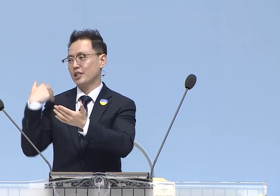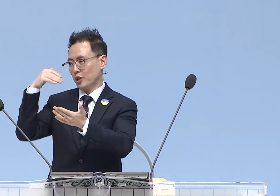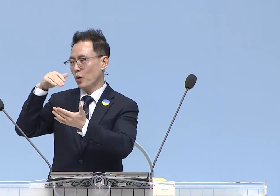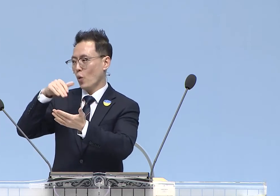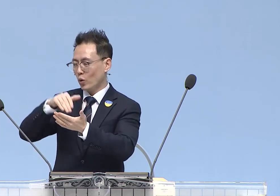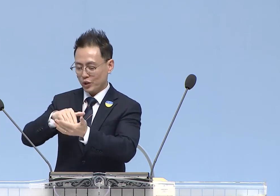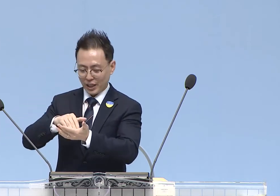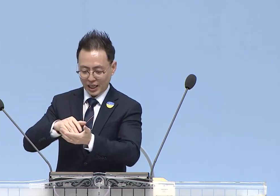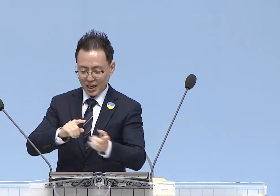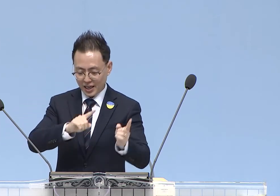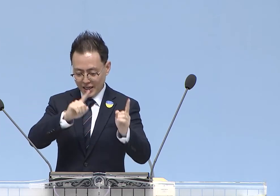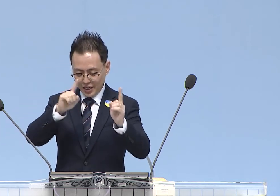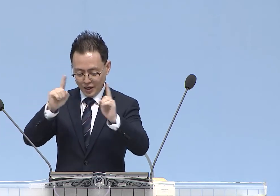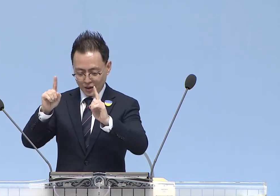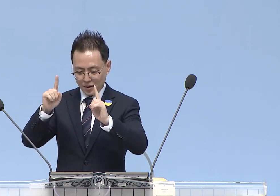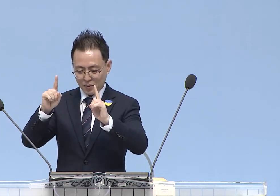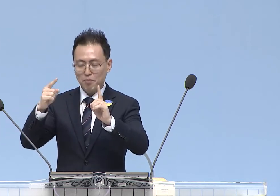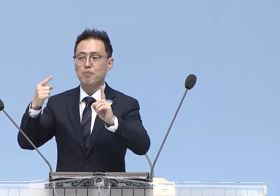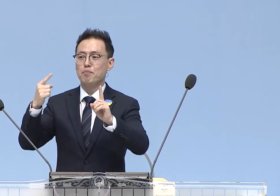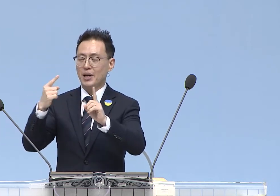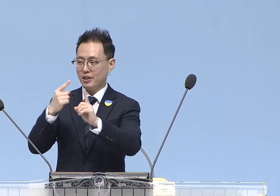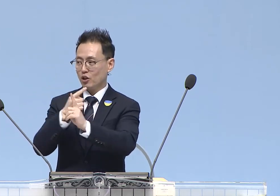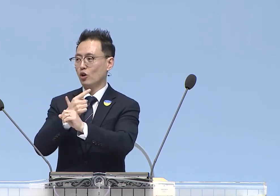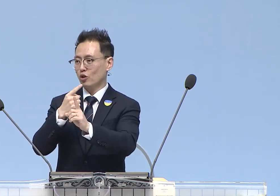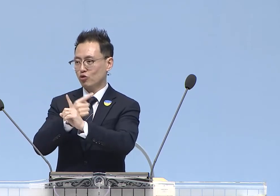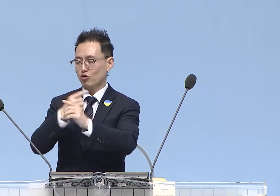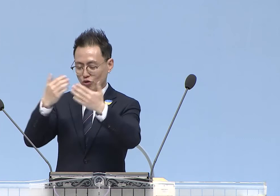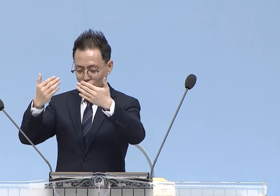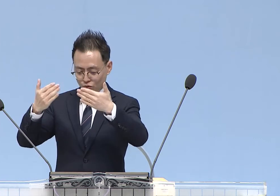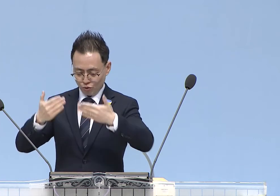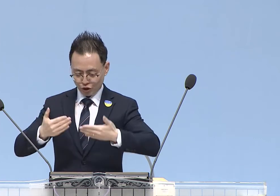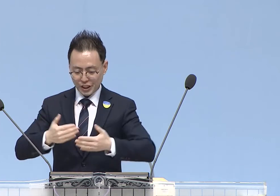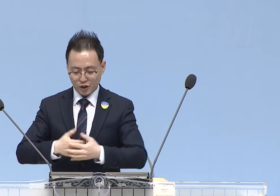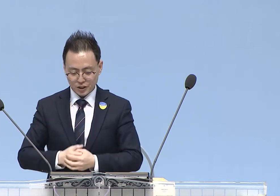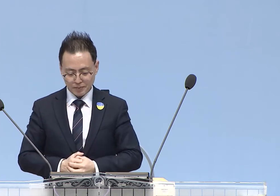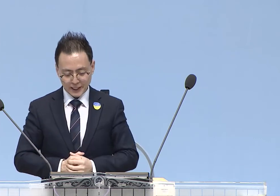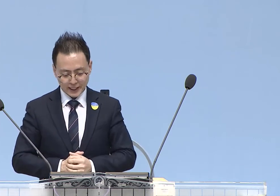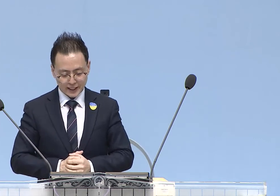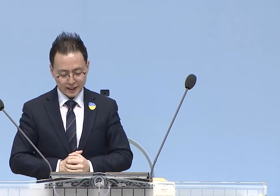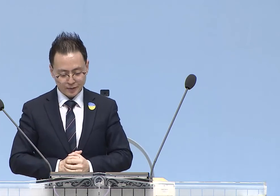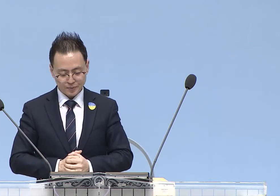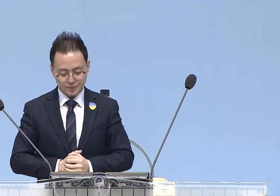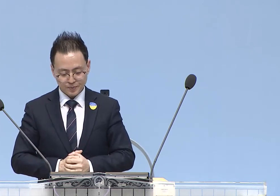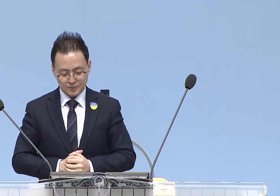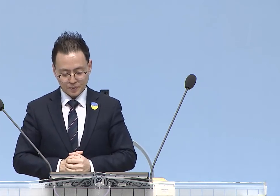다시 온전하게 만들어 주실 것입니다.